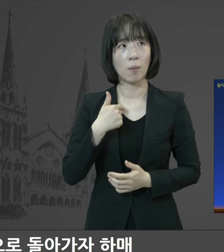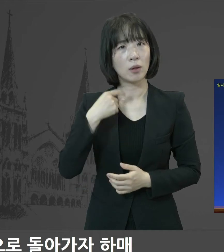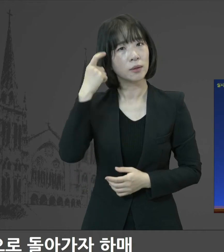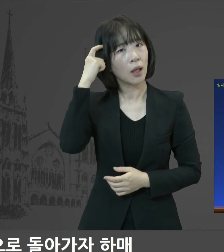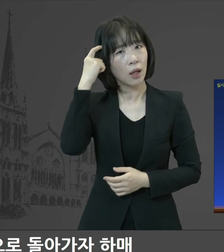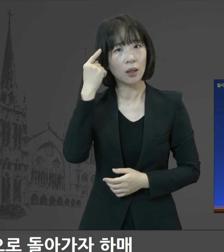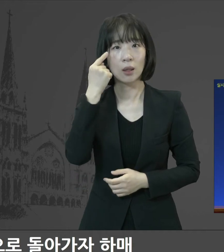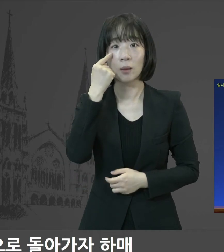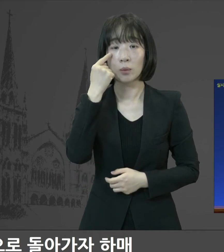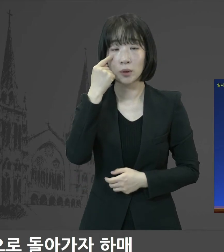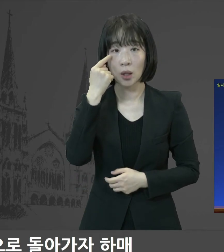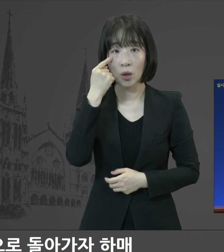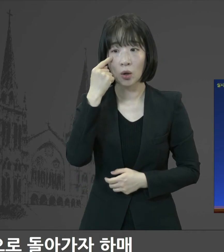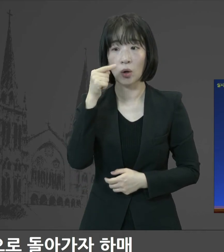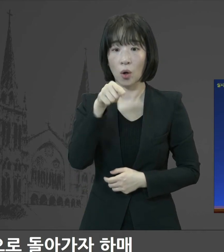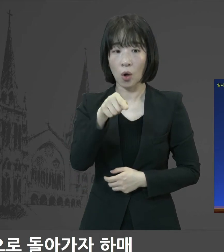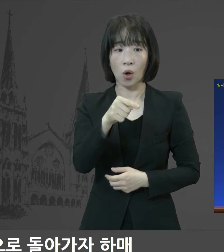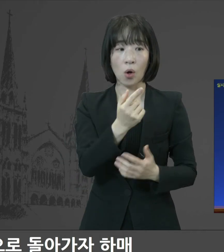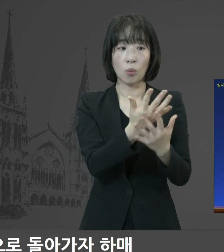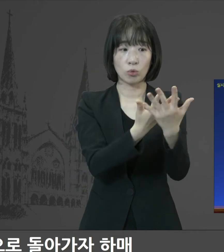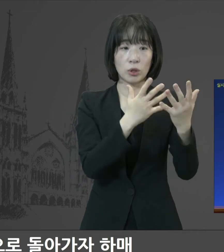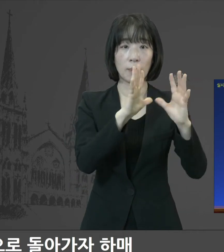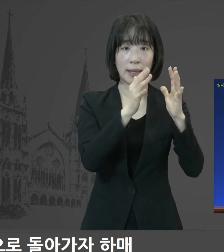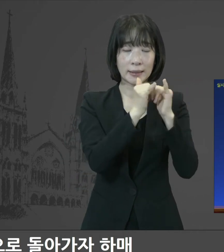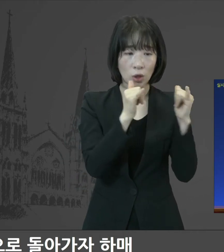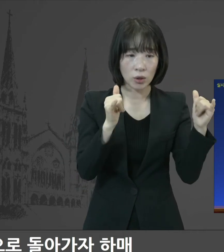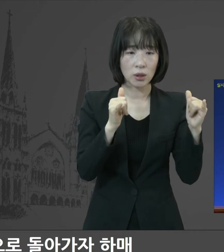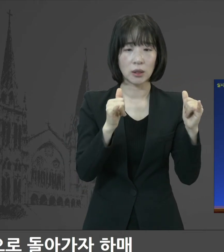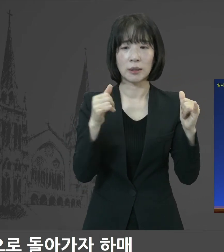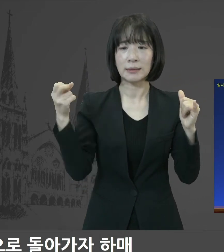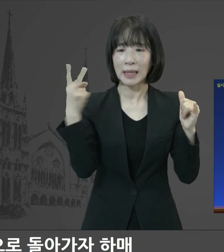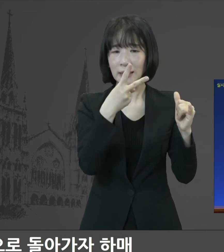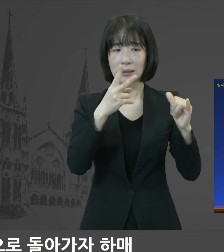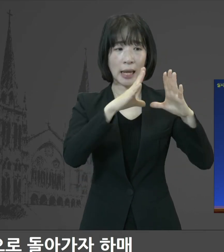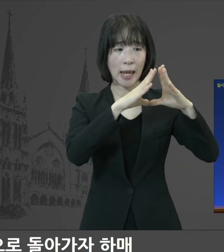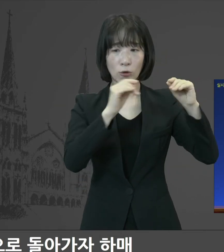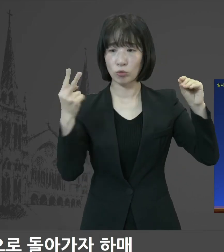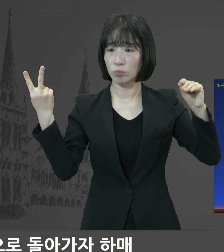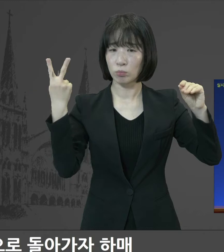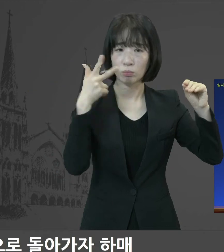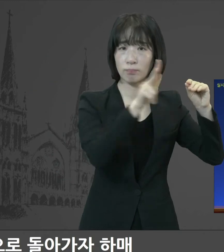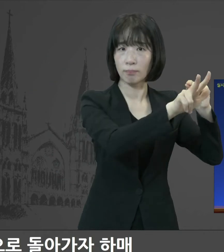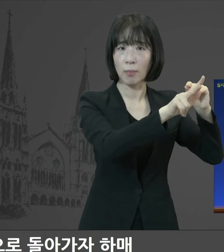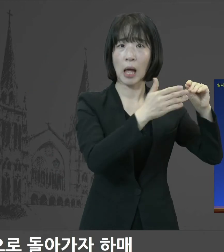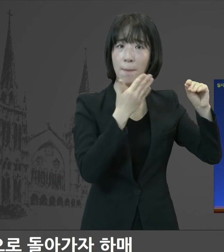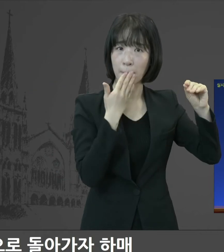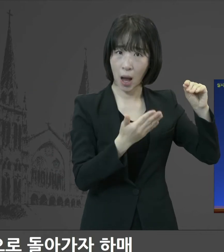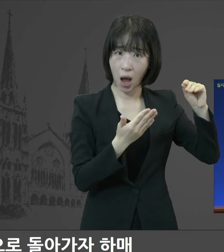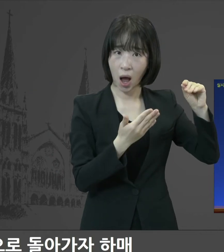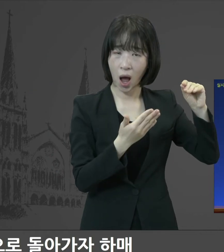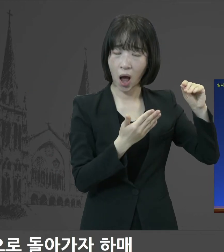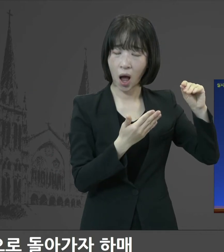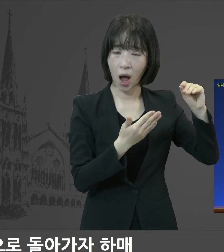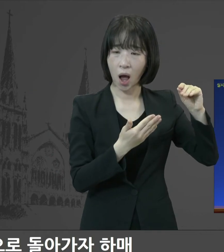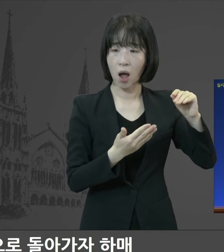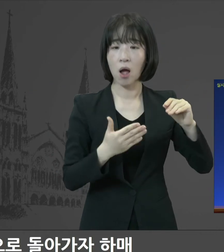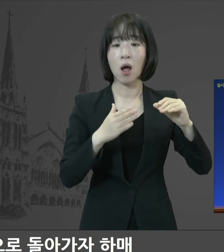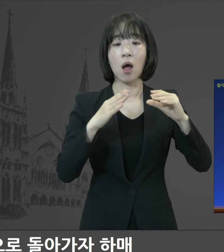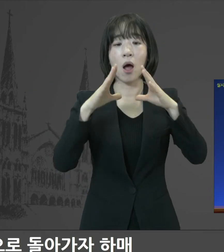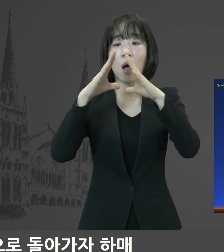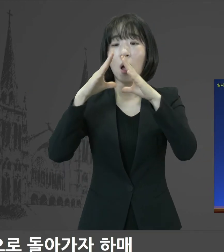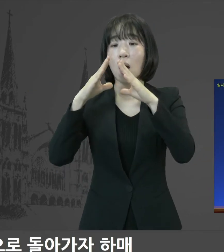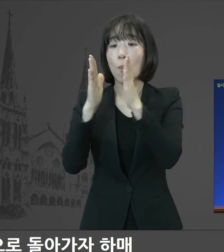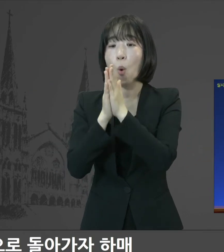보세요. 이 무리들이 애굽으로 돌아갈 수 있겠습니까? 모세의 영도력에 따라 구름 기둥,